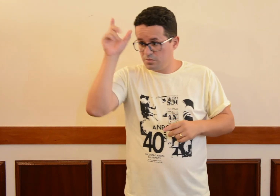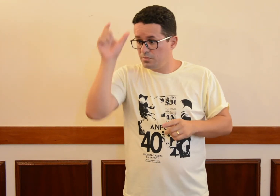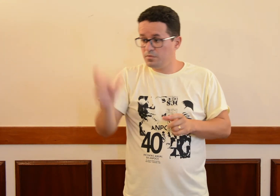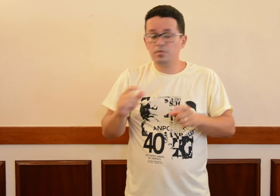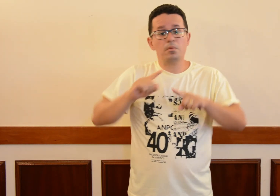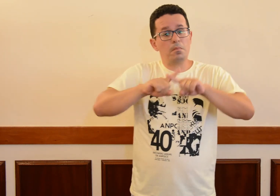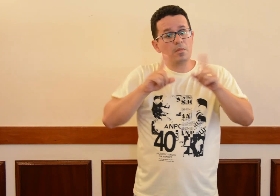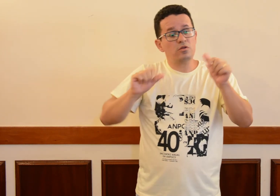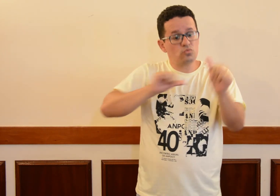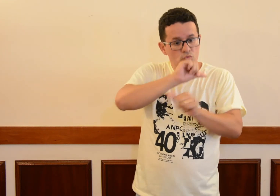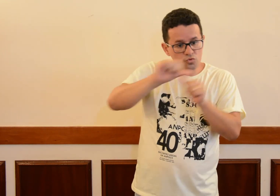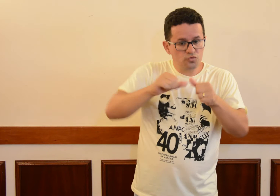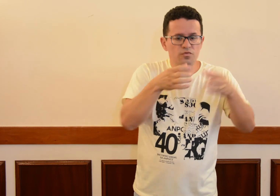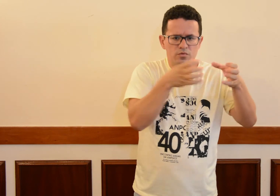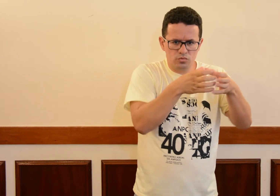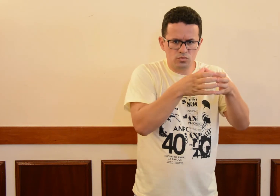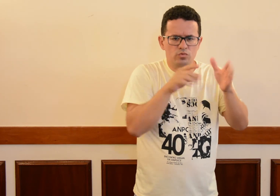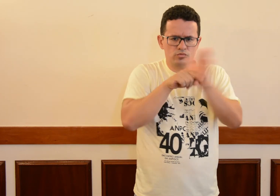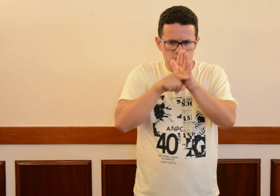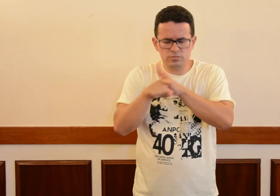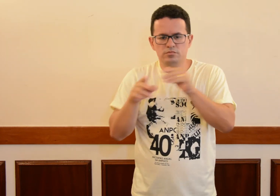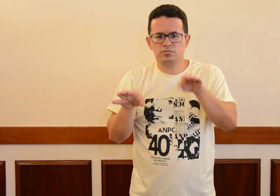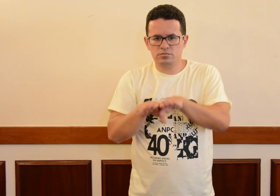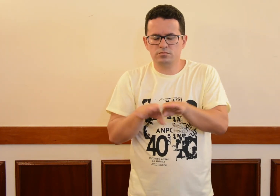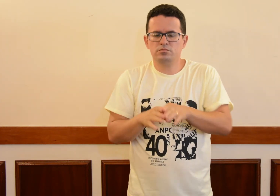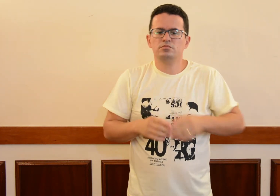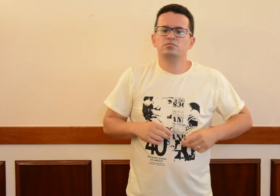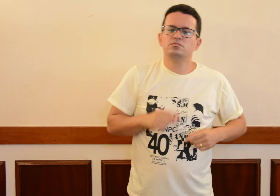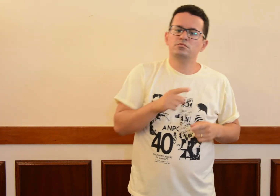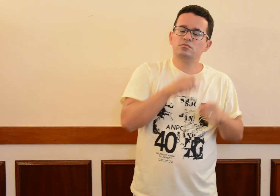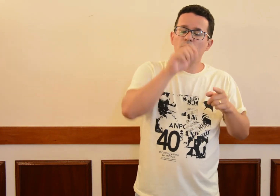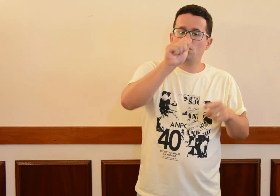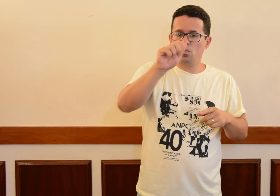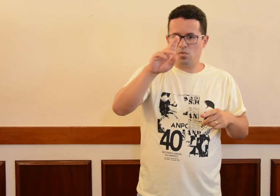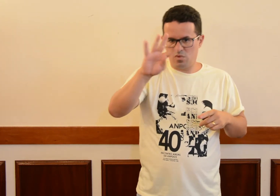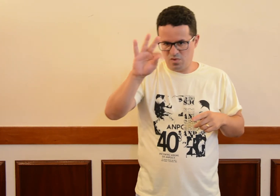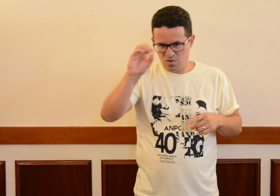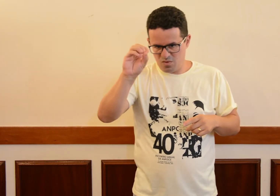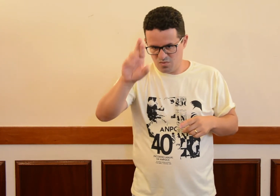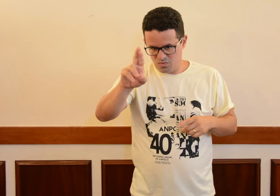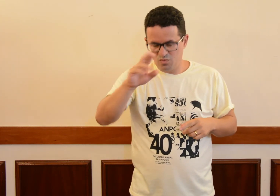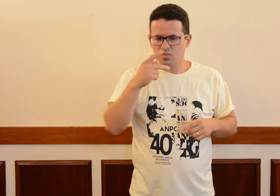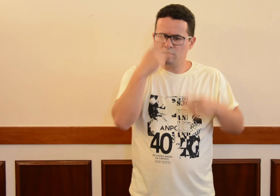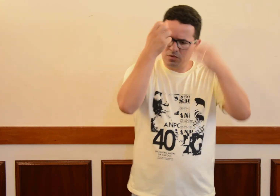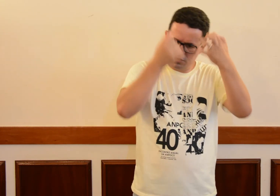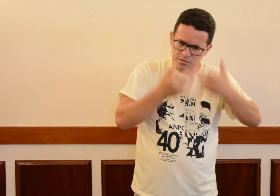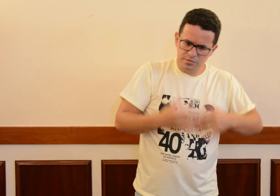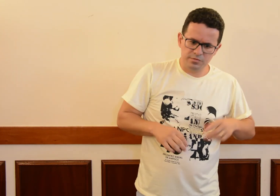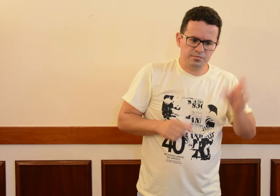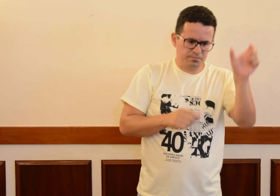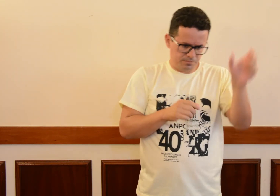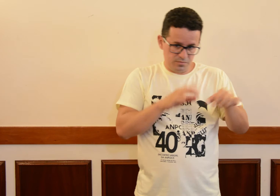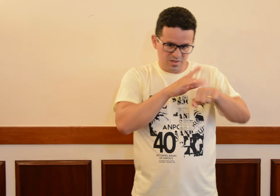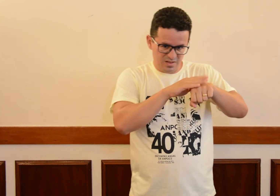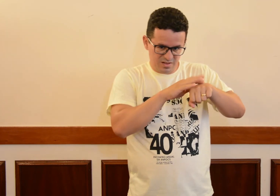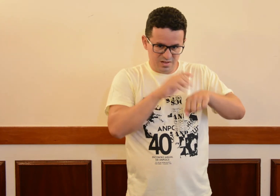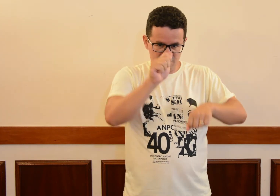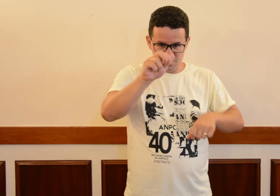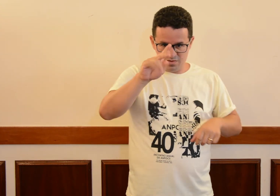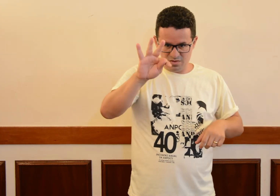próprias categorias. Segundo o autor, o autismo, que já foi visto como comportamento de pacientes esquizofrênicos ou uma